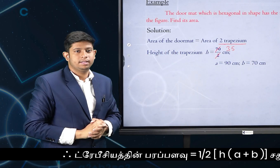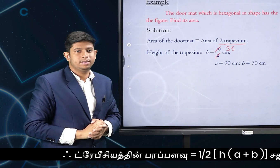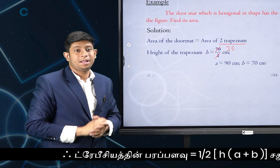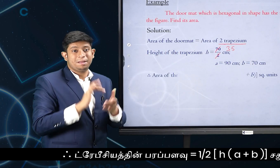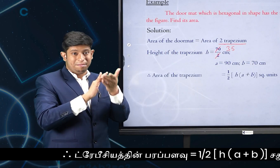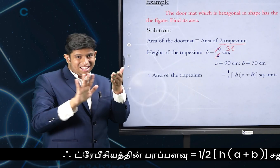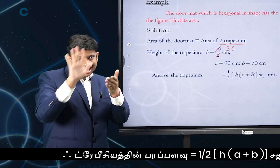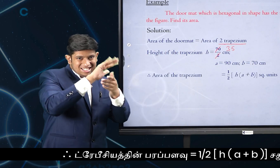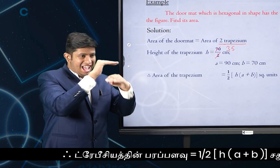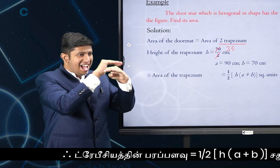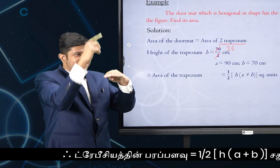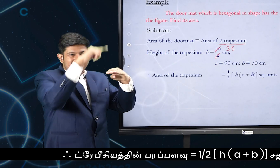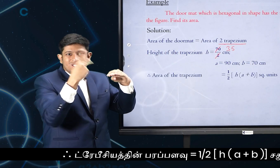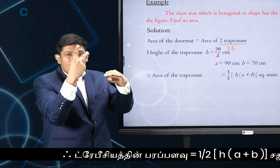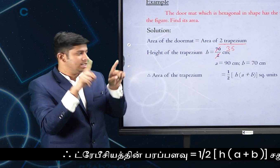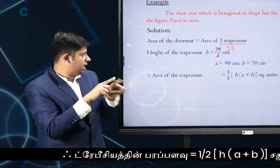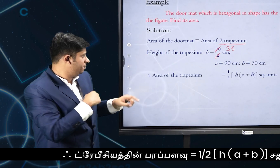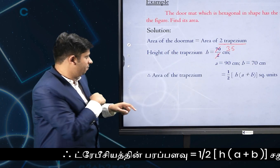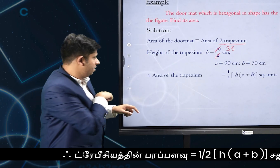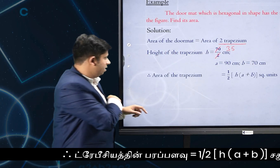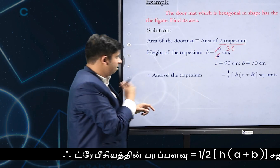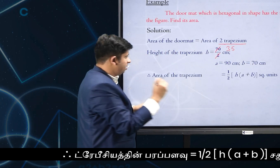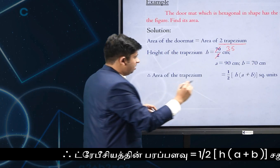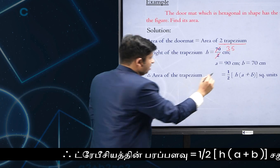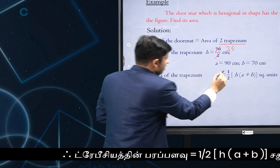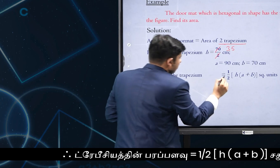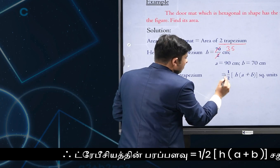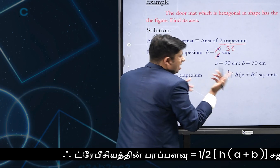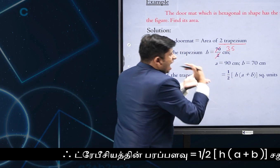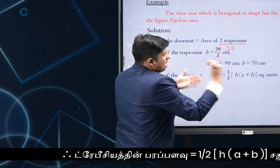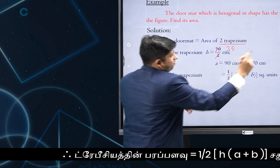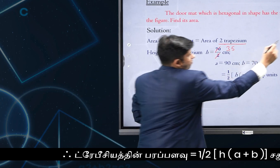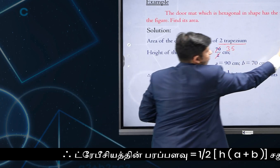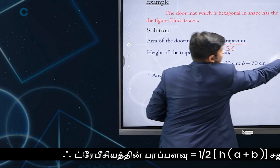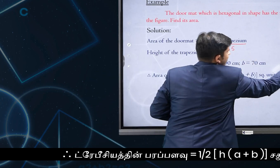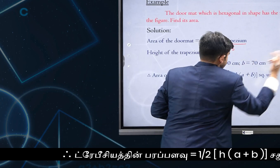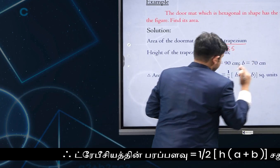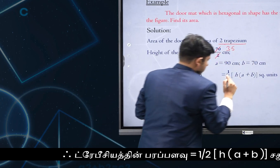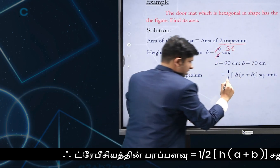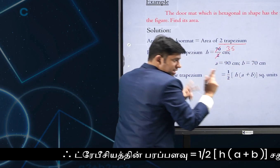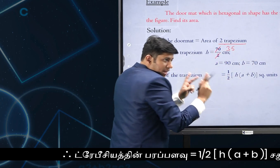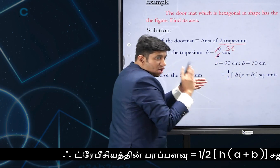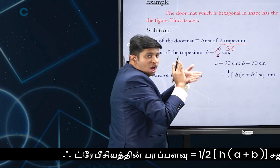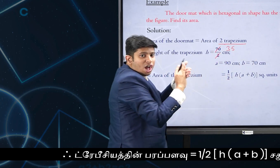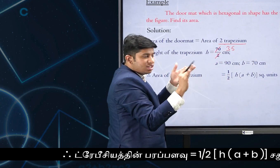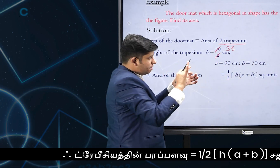எனவே ட்ரெபீசியத்தின் பரப்பளவு ஈடு 1 கீழ் 2 சதுர அடைப்புக்குறிக்குள் h